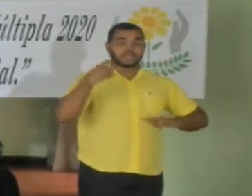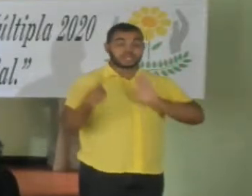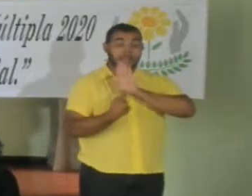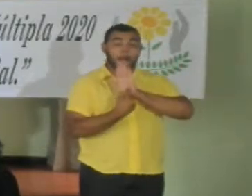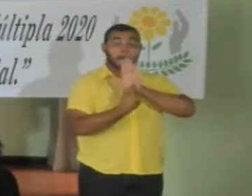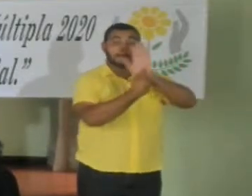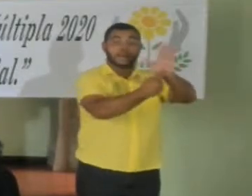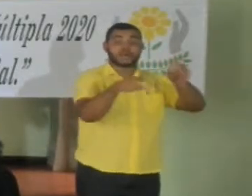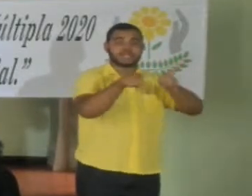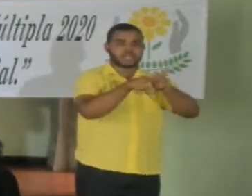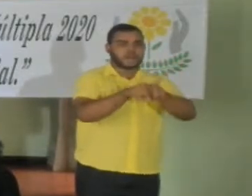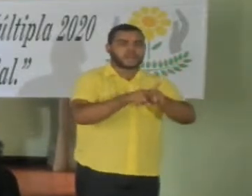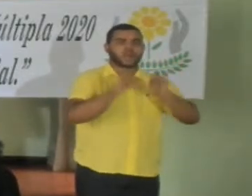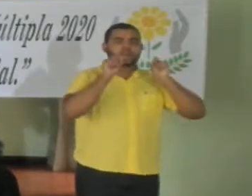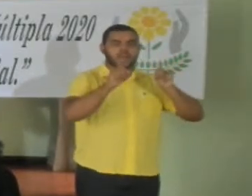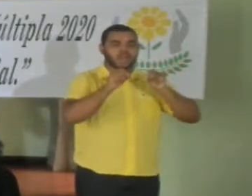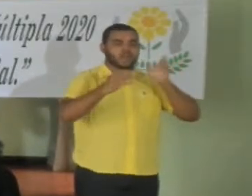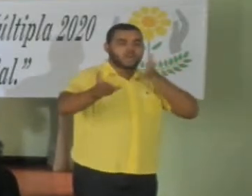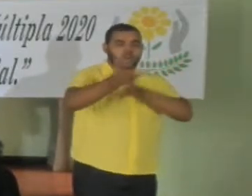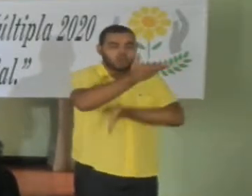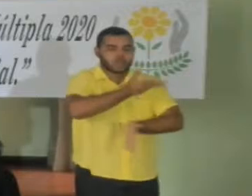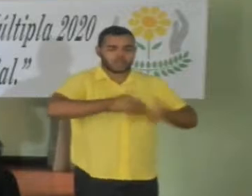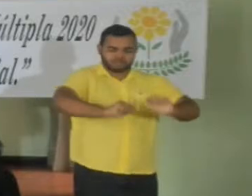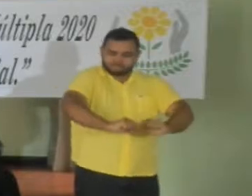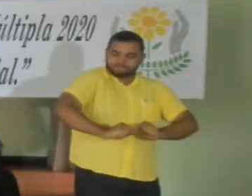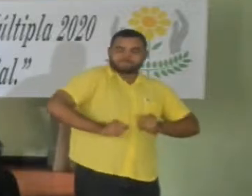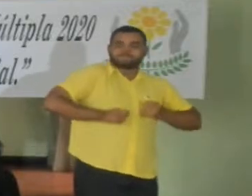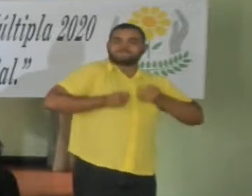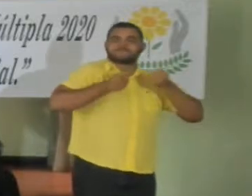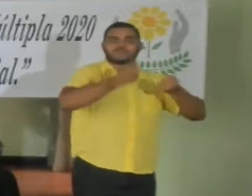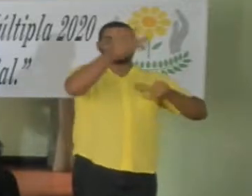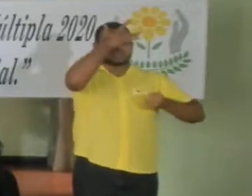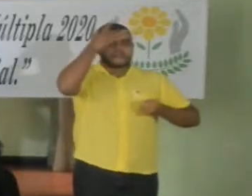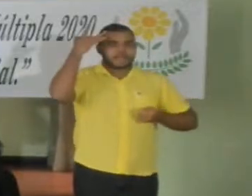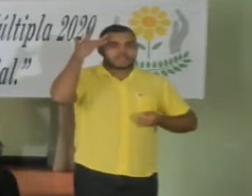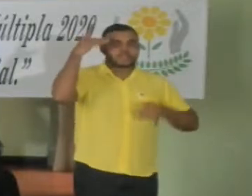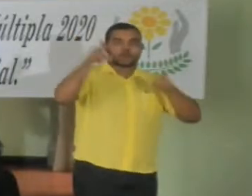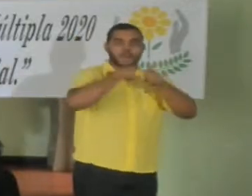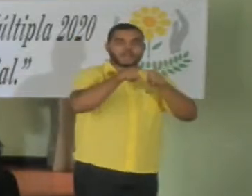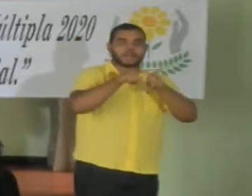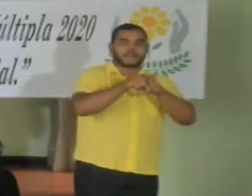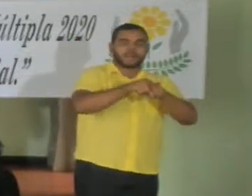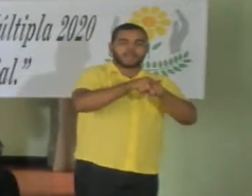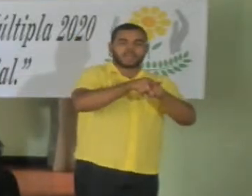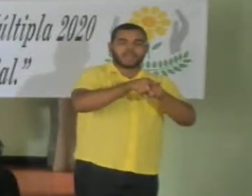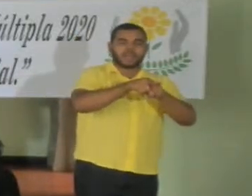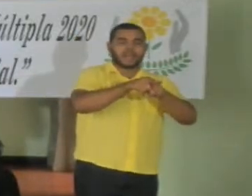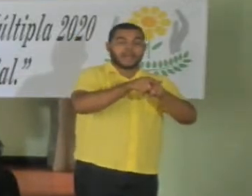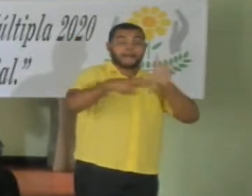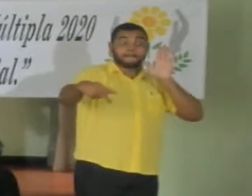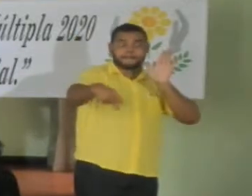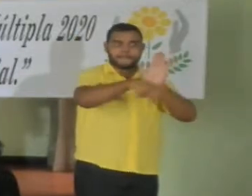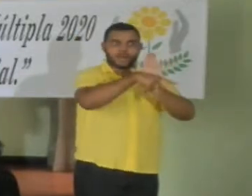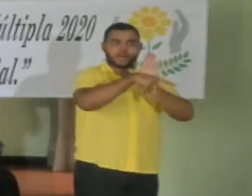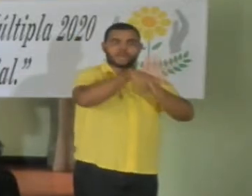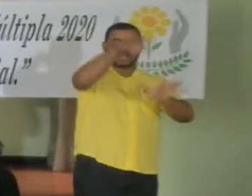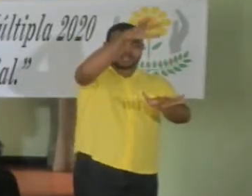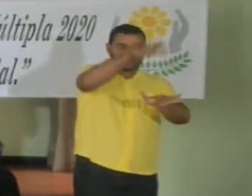a sua relação com o empoderamento e a concretização da inclusão